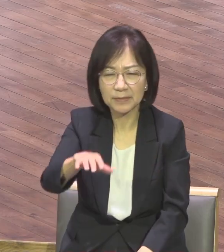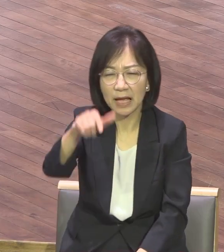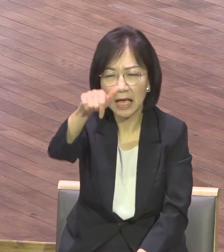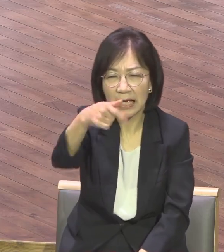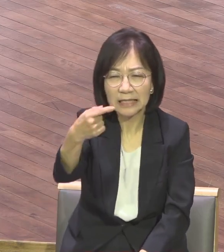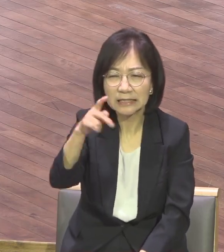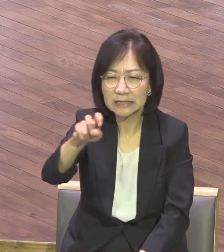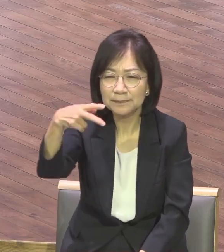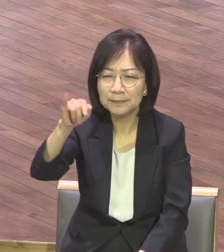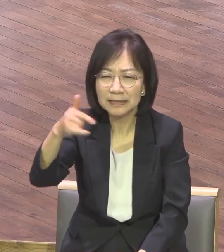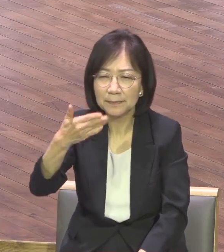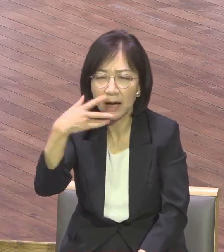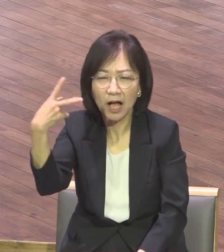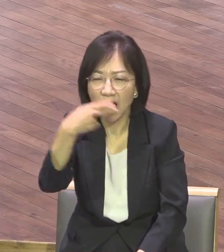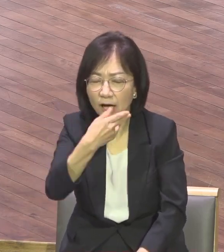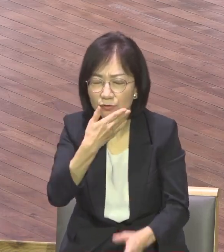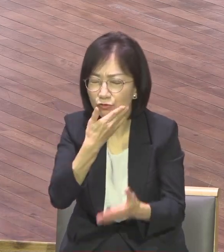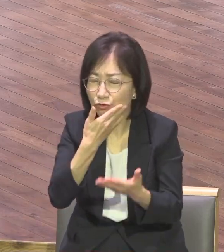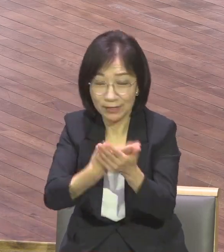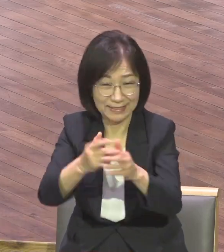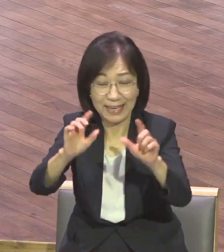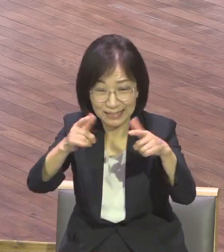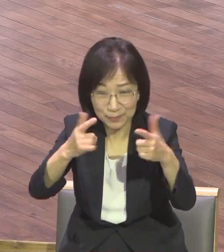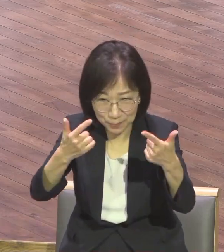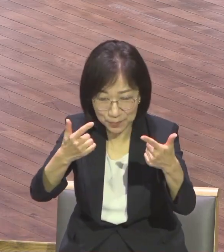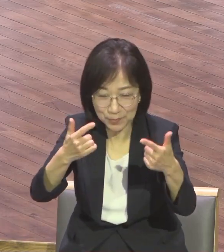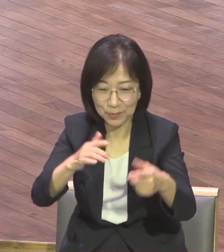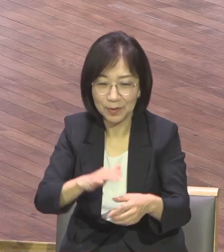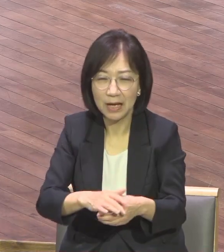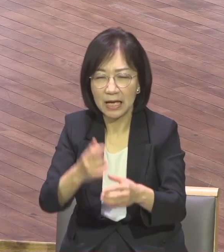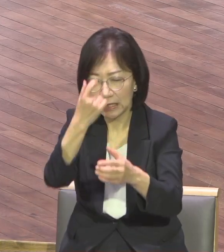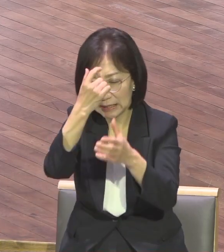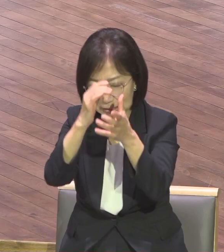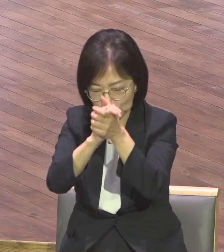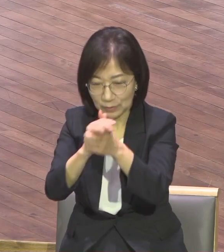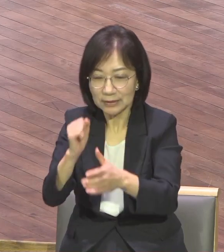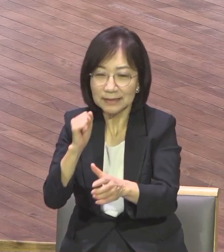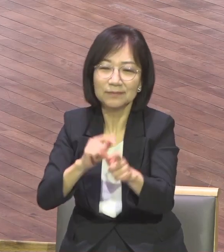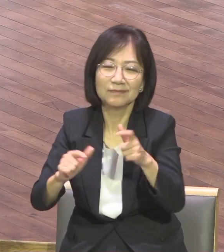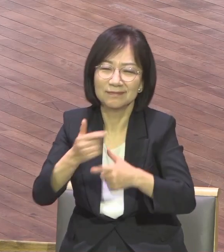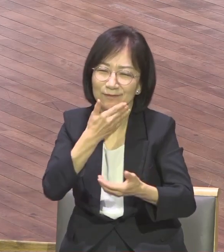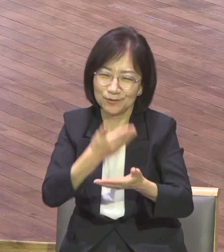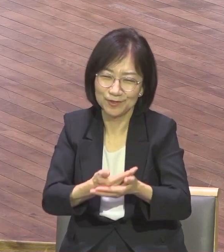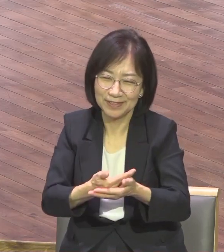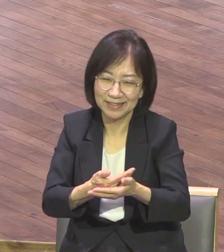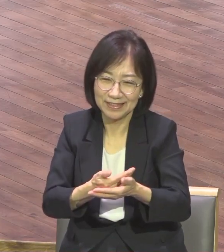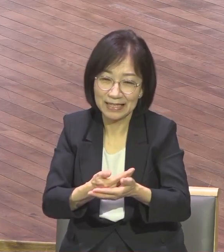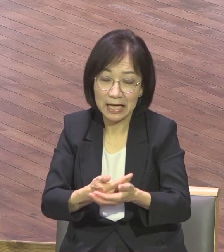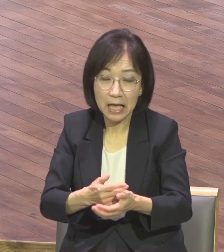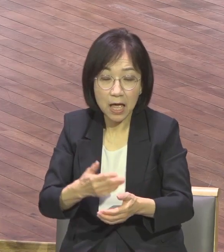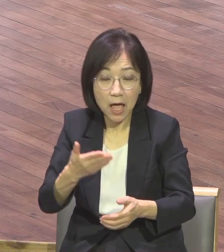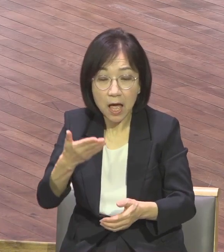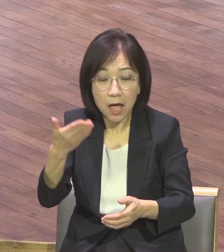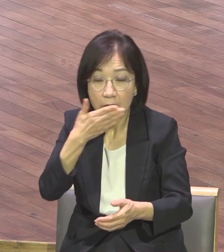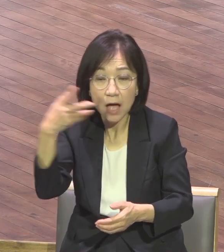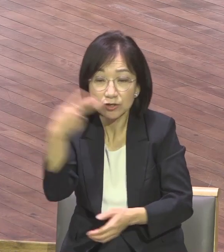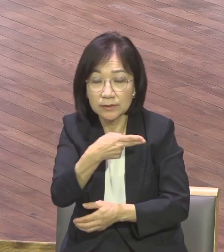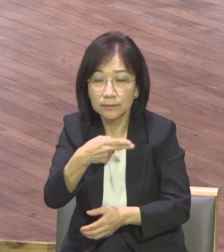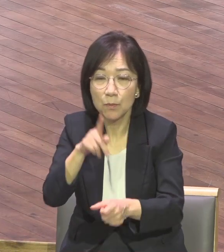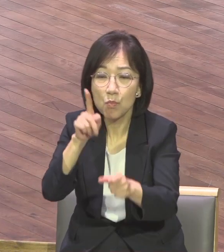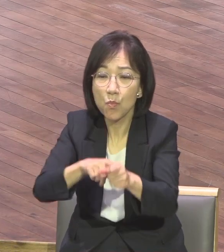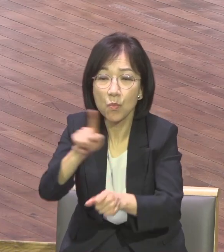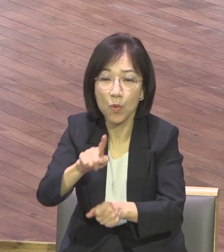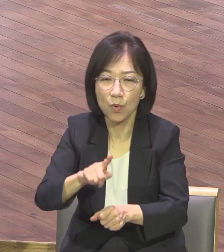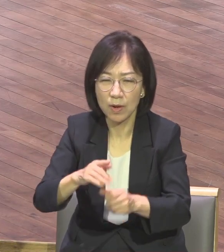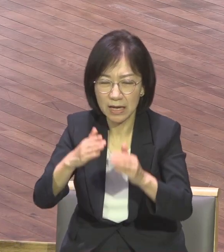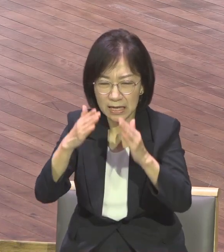초점 맞추는 아니에요. 기도에 초점 맞추시기 바랍니다. 금식하고 보냈다. 금식을 왜 했어요? 기도에 집중하기 위해서. 뭐 자꾸 뭐